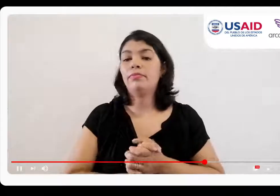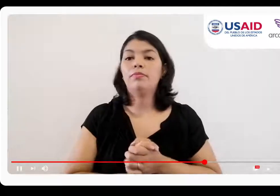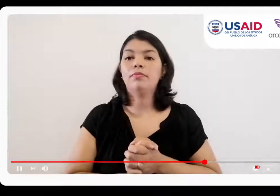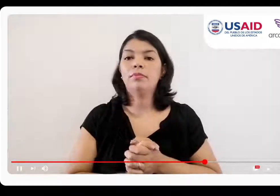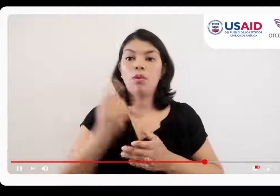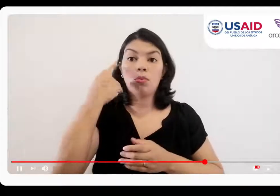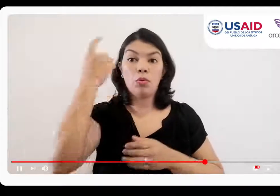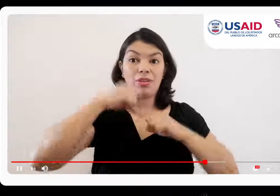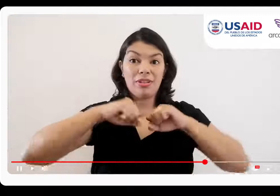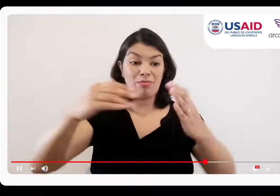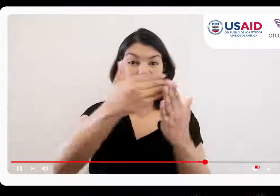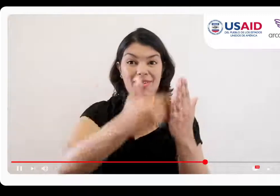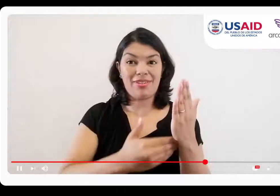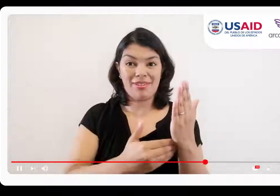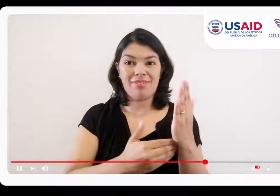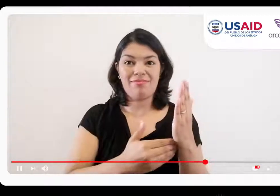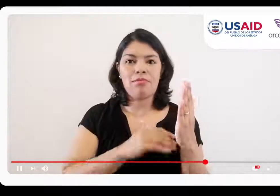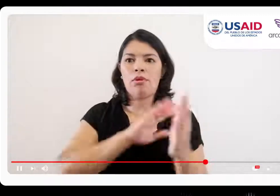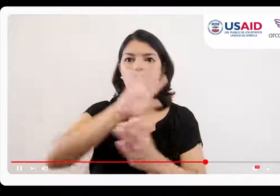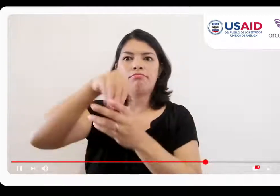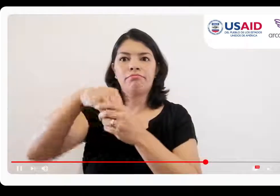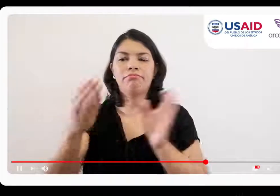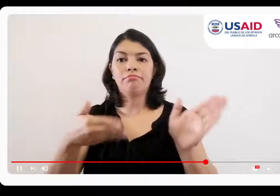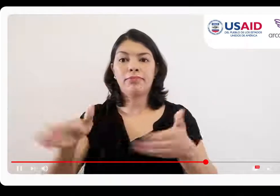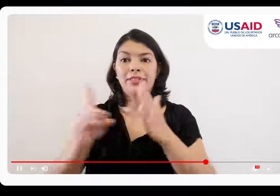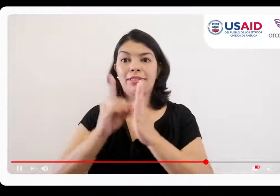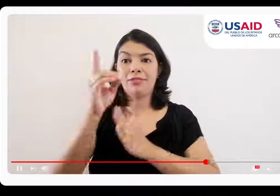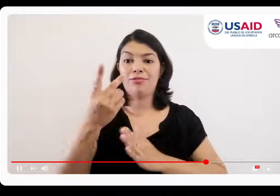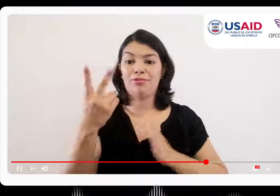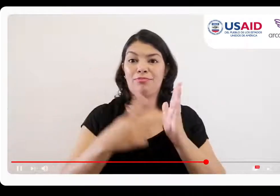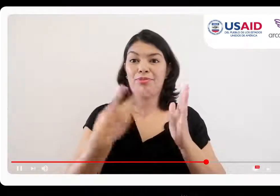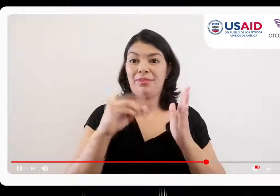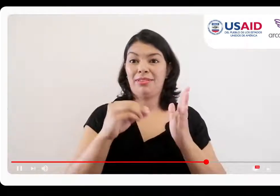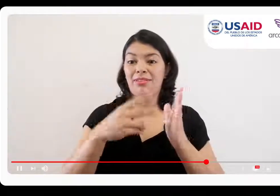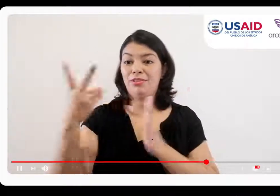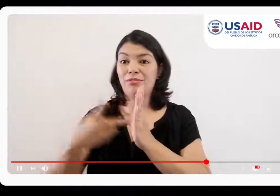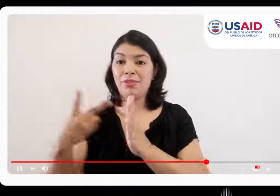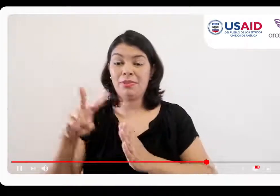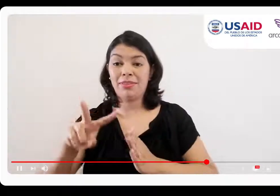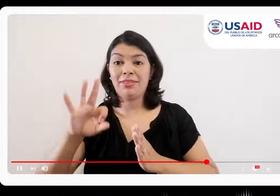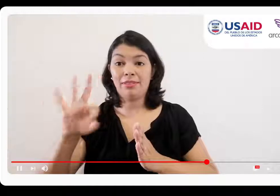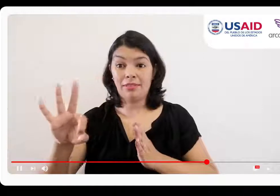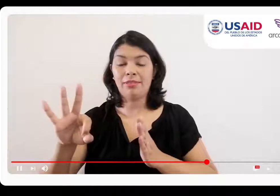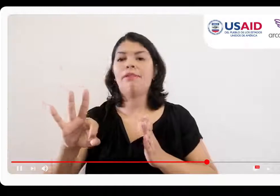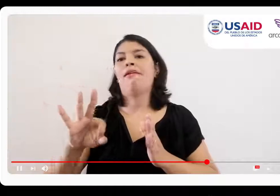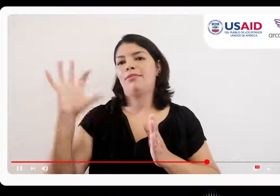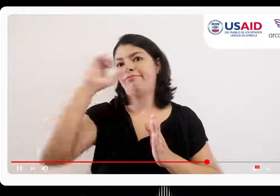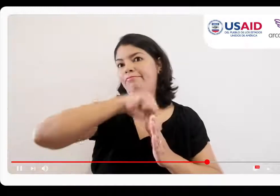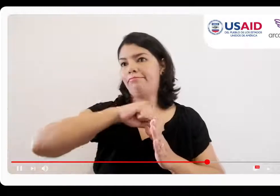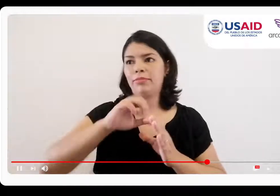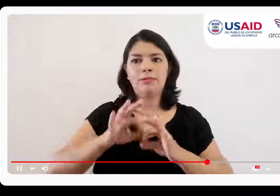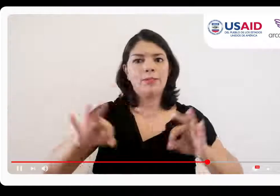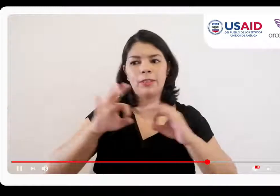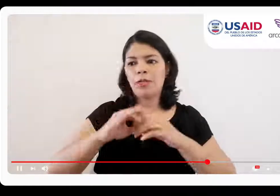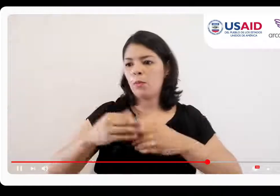pública de discapacidad dentro del Plan de Desarrollo 2020-2023, es necesario señalar la importancia de un proceso a largo